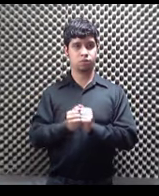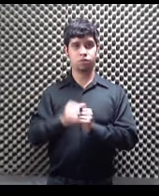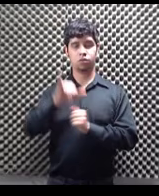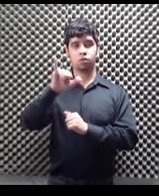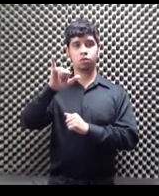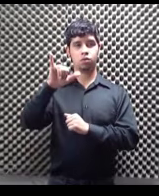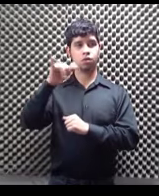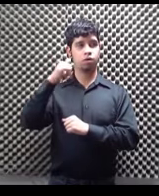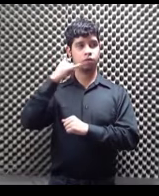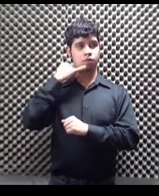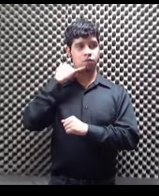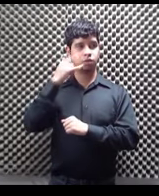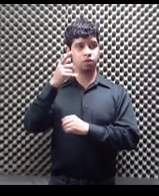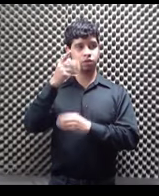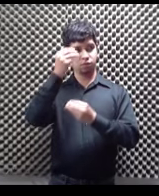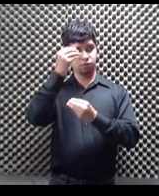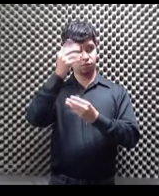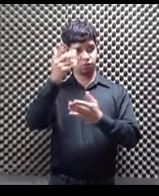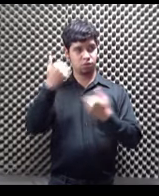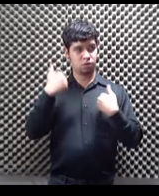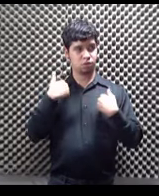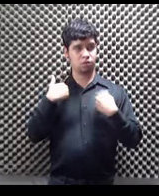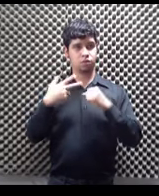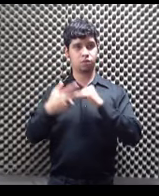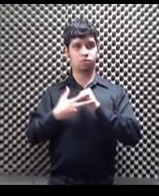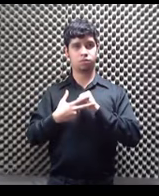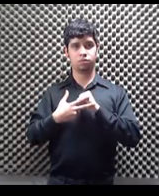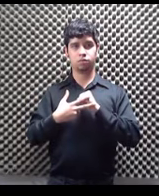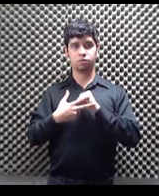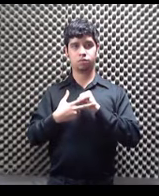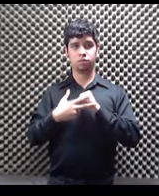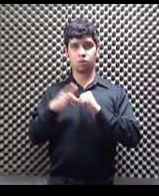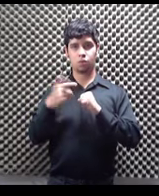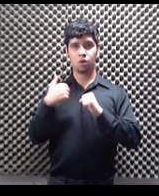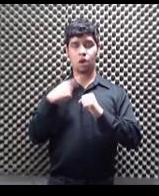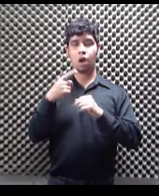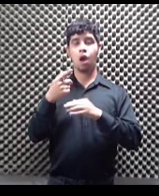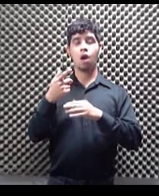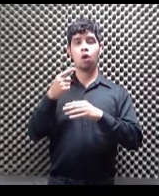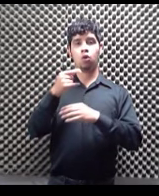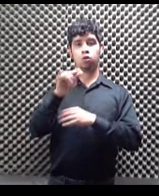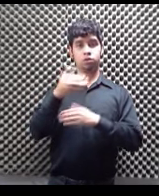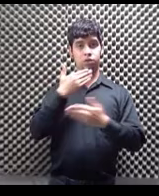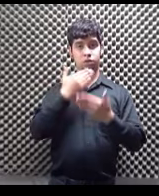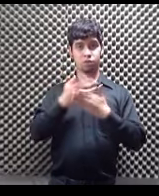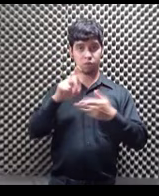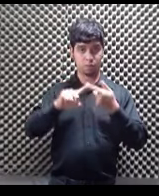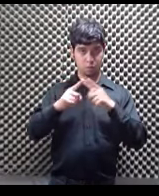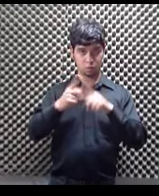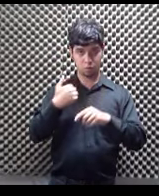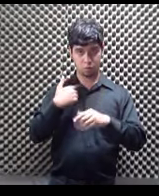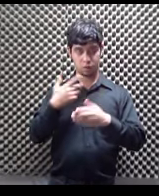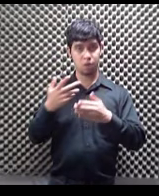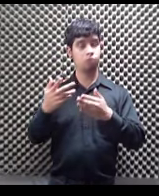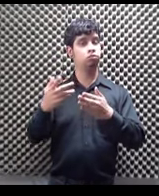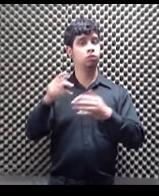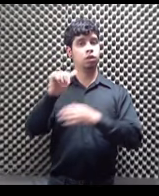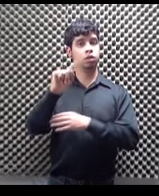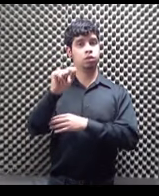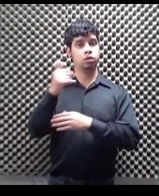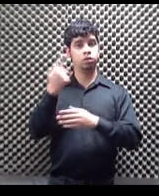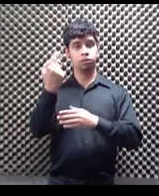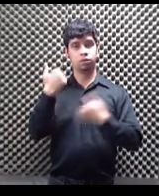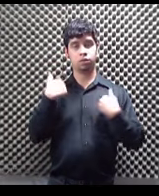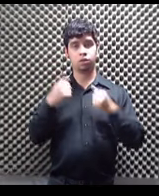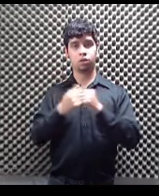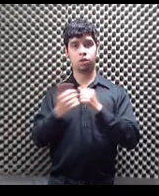de AT&T, wow, y apunta ese dato porque yo lo tengo que tener. Mira, después. Voy a googlear ahora porque gracias a nuestros amigos de AT&T que siempre, definitivo, los tienen con la tecnología